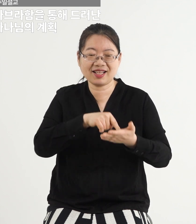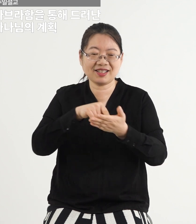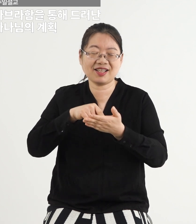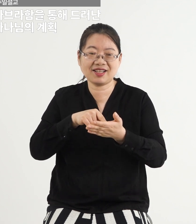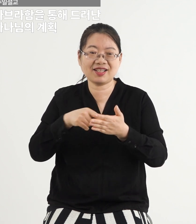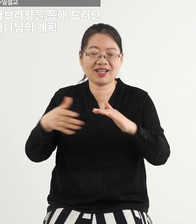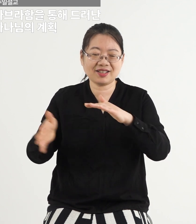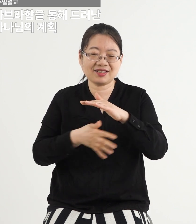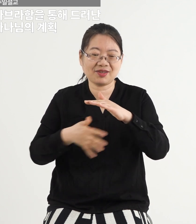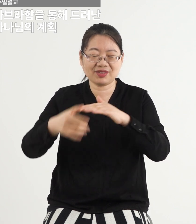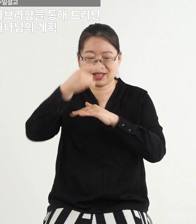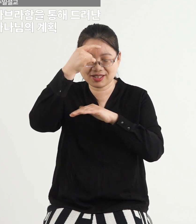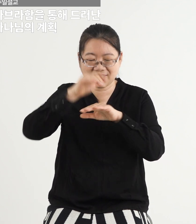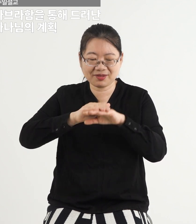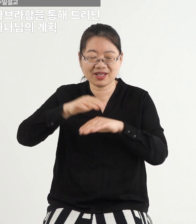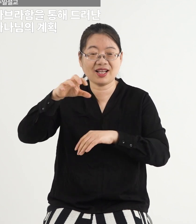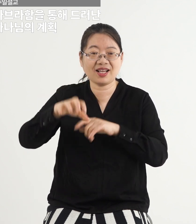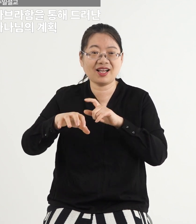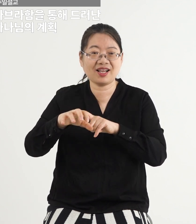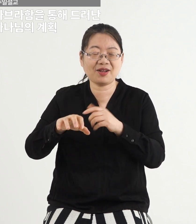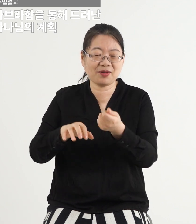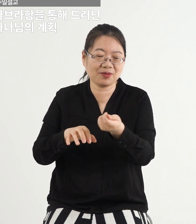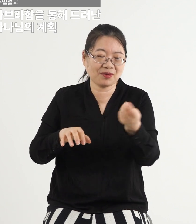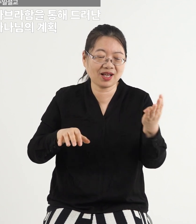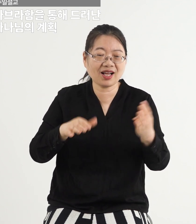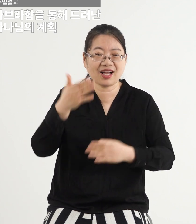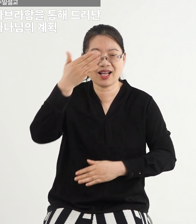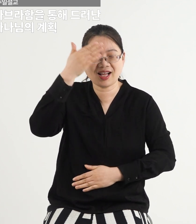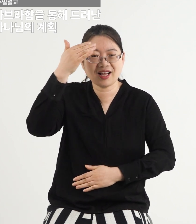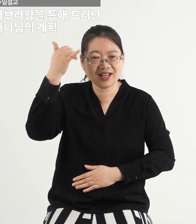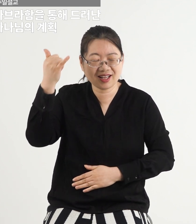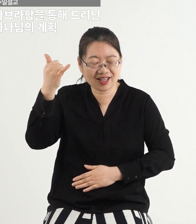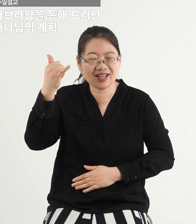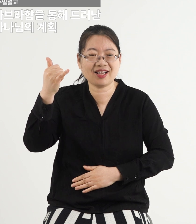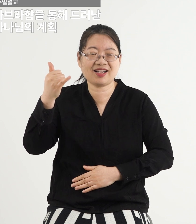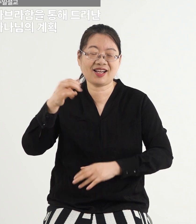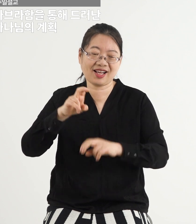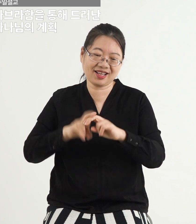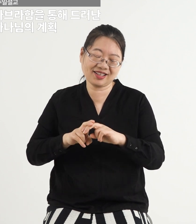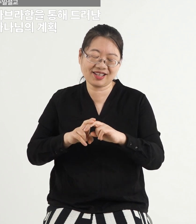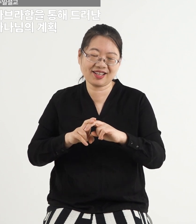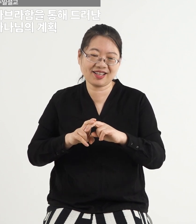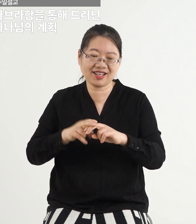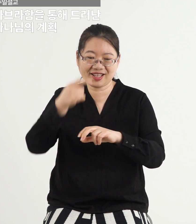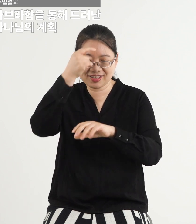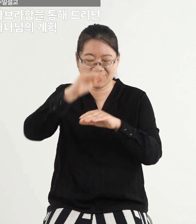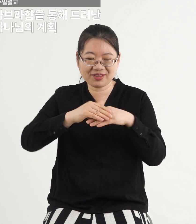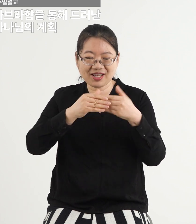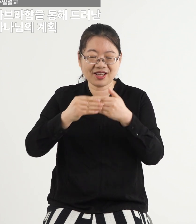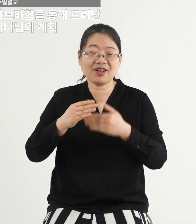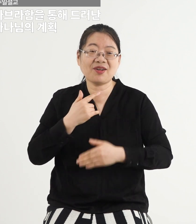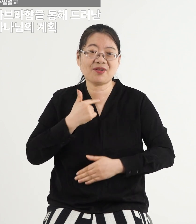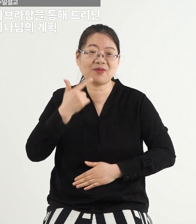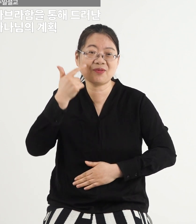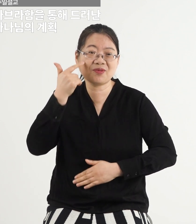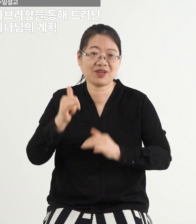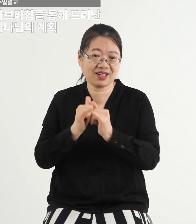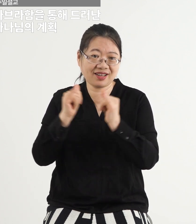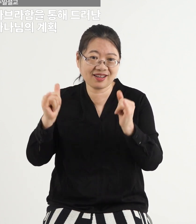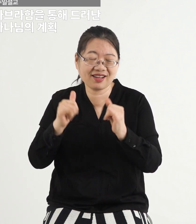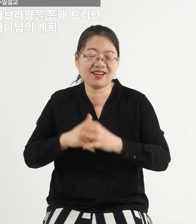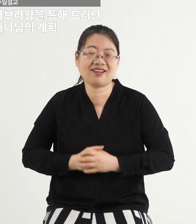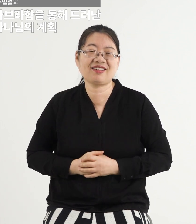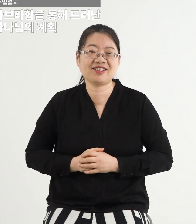허전하게 텅 빈 예배당에서 몇 안 되는 할머니 할아버지들 이렇게 앉아 계신데 예배 인도하시던